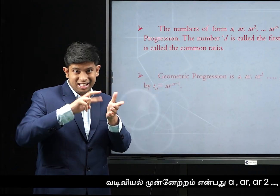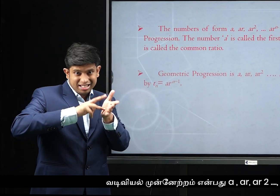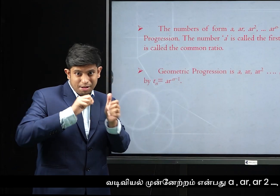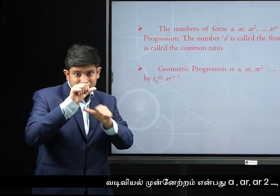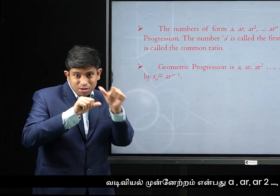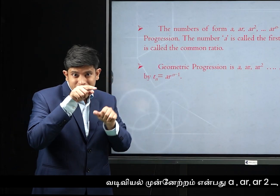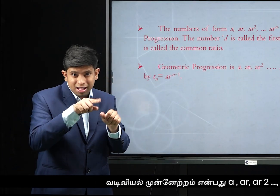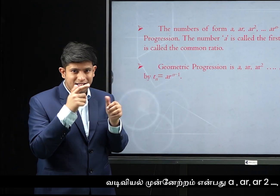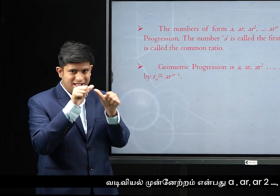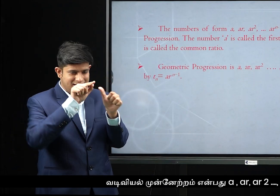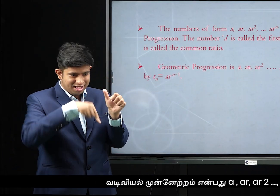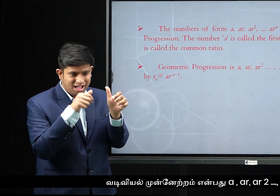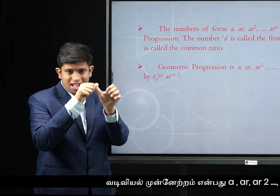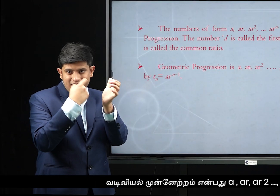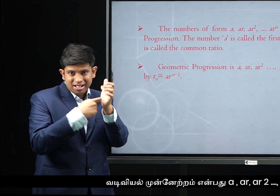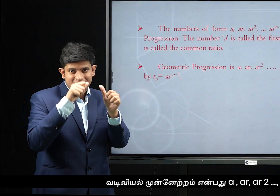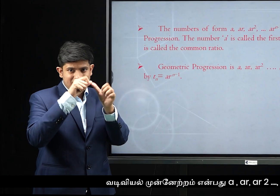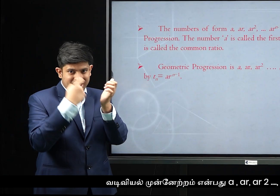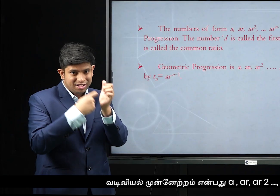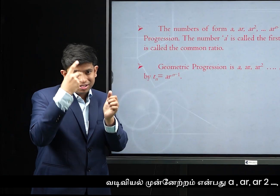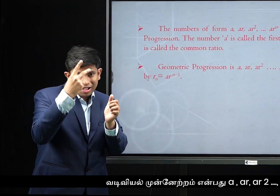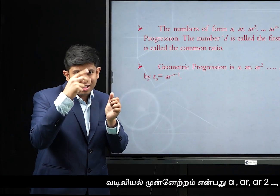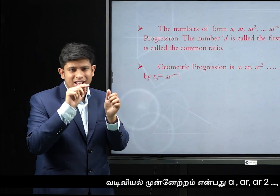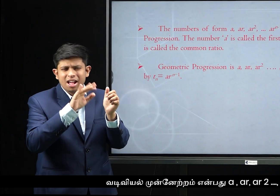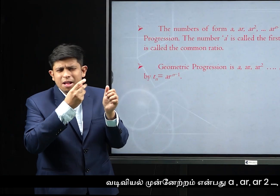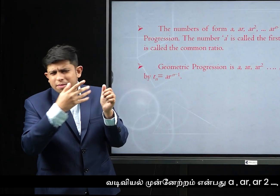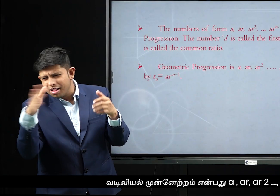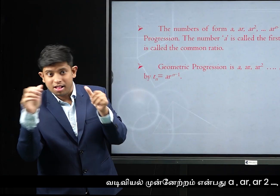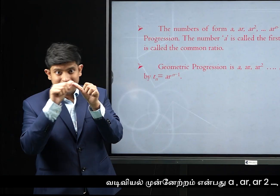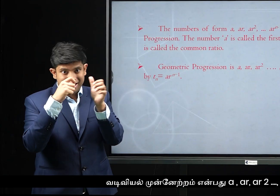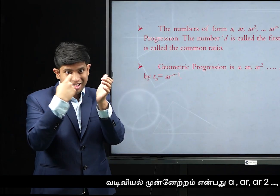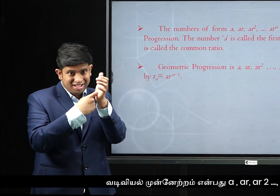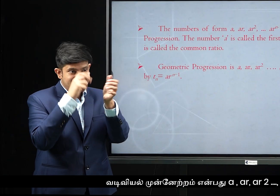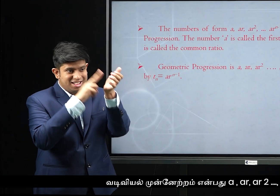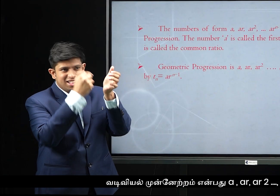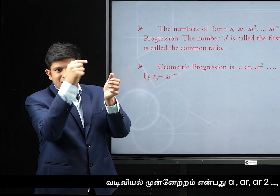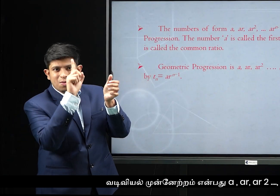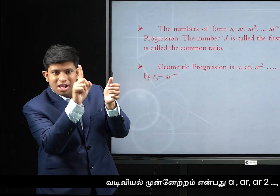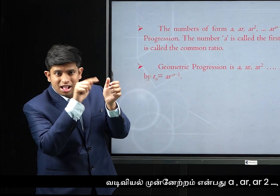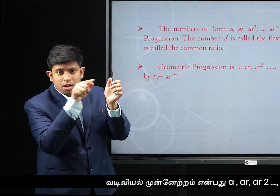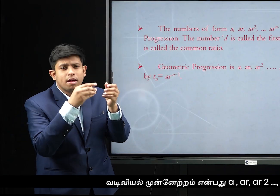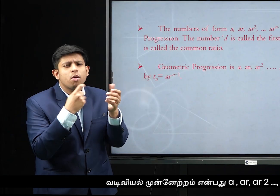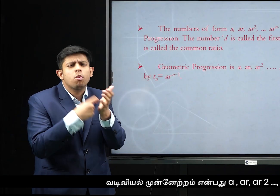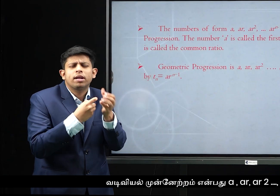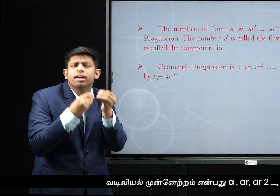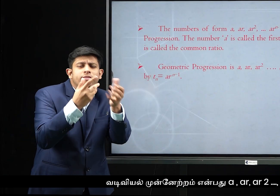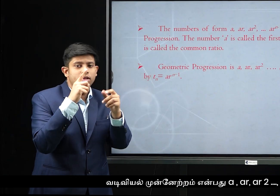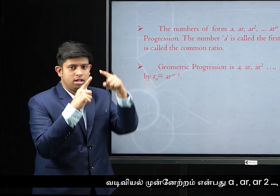வடிவியல் முன்னேற்றம் என்பது ஏ ஏஆர் ஏஆர் மேலிலக்கு 2 ஏஆர்என்